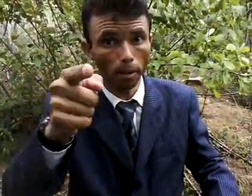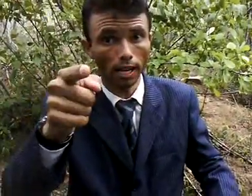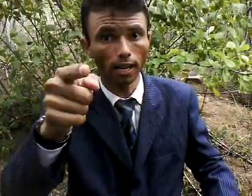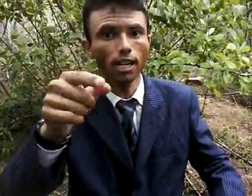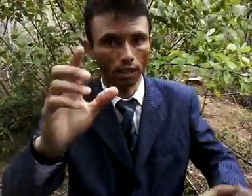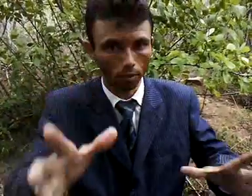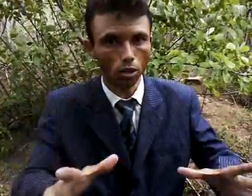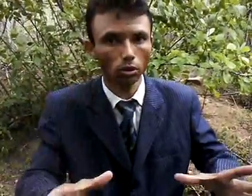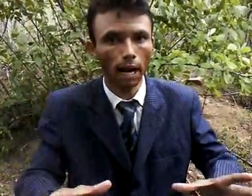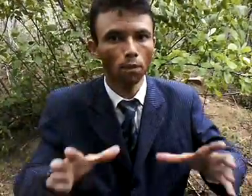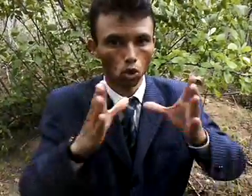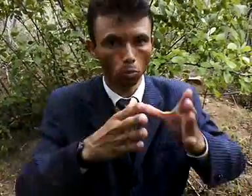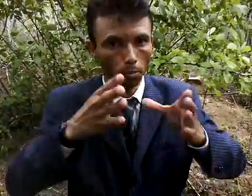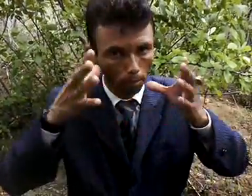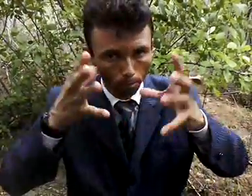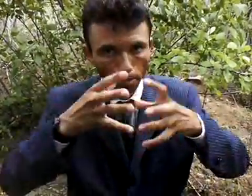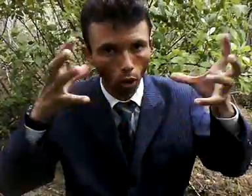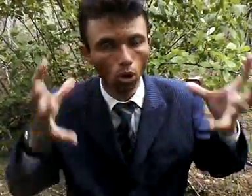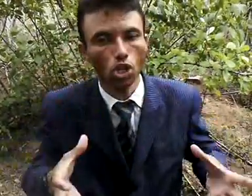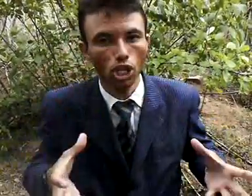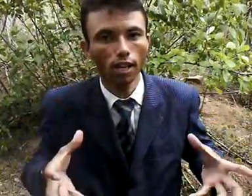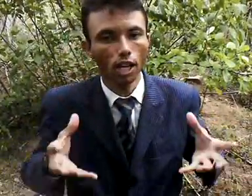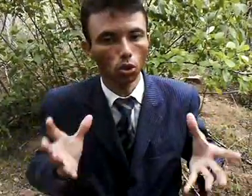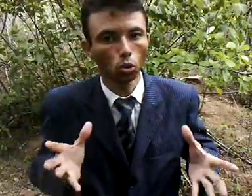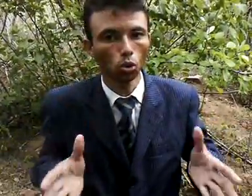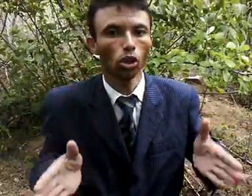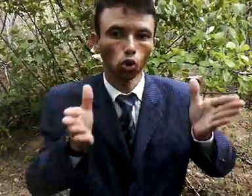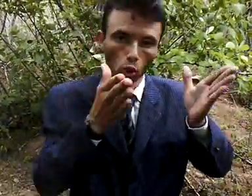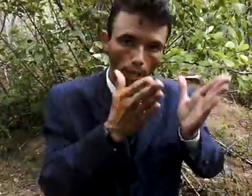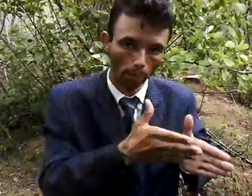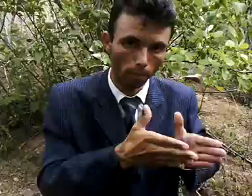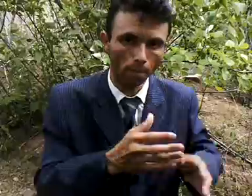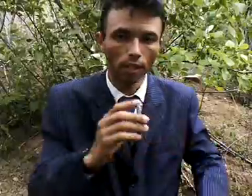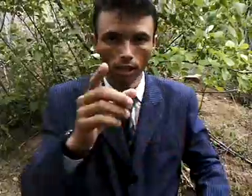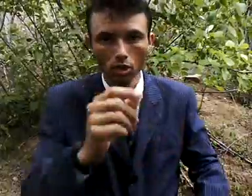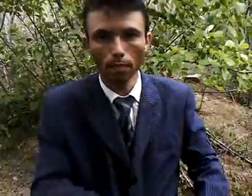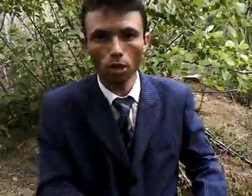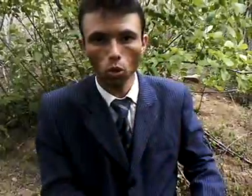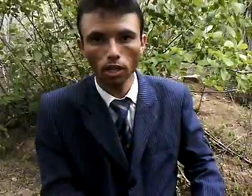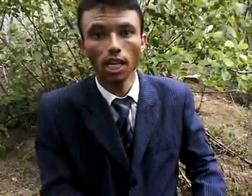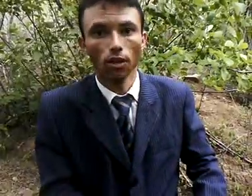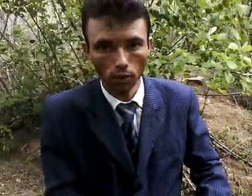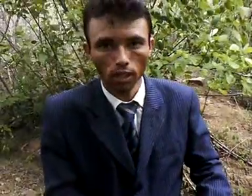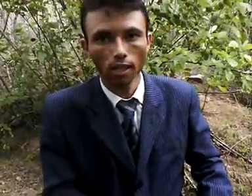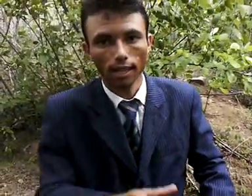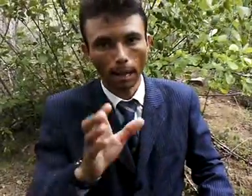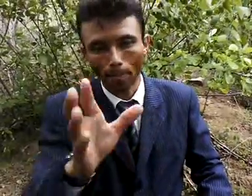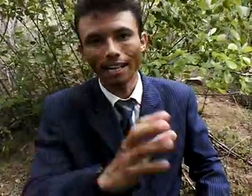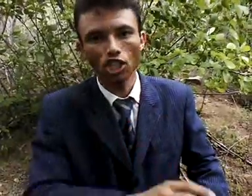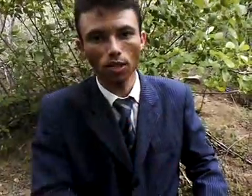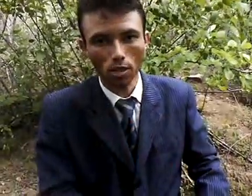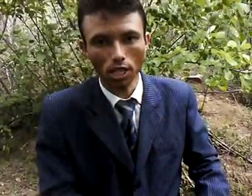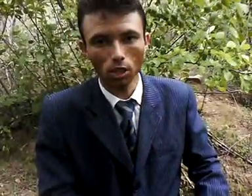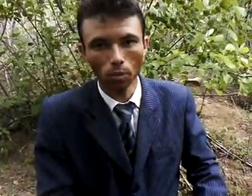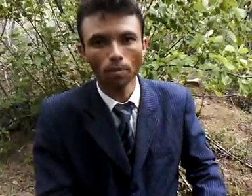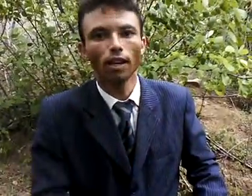perca, que vamos estudar sobre bibliologia, estudo sobre a Bíblia. Que Deus te abençoe e fique na paz de Jesus Cristo,